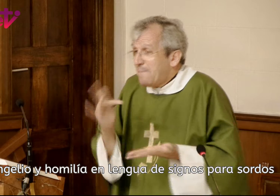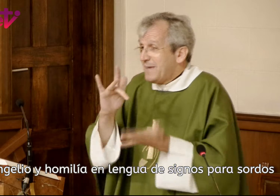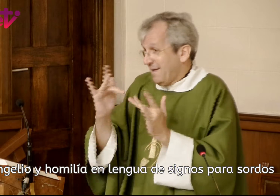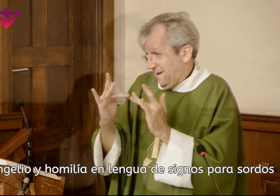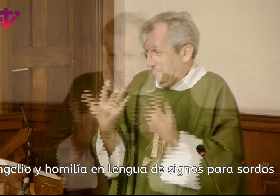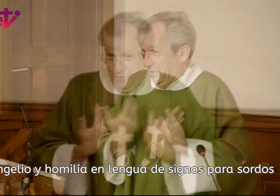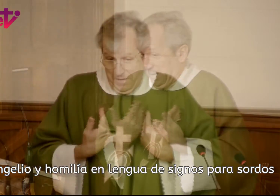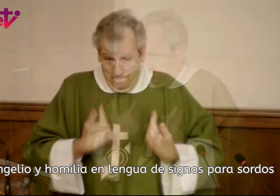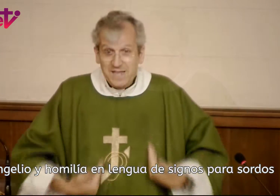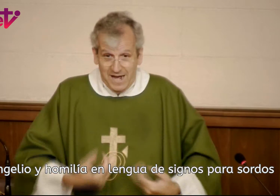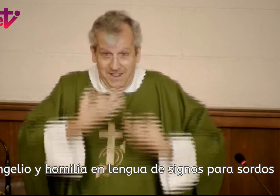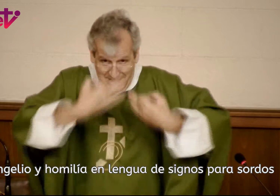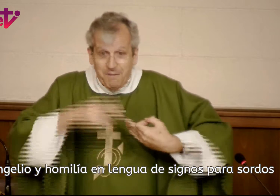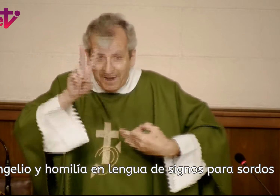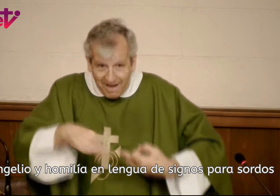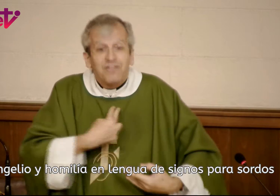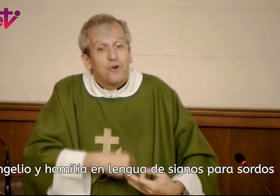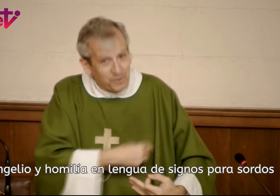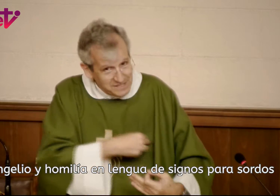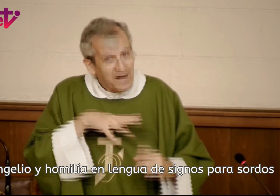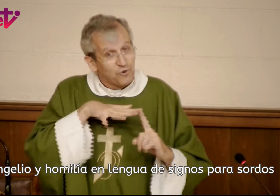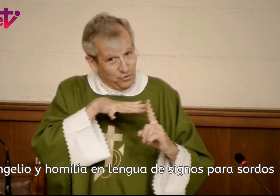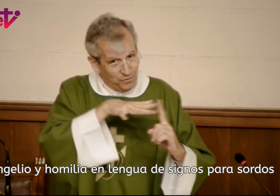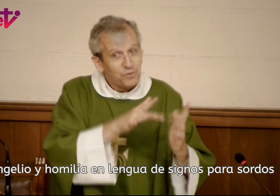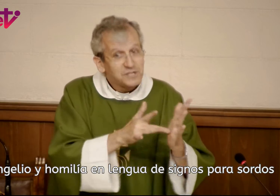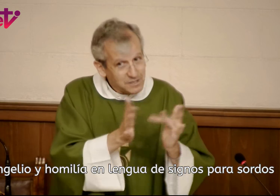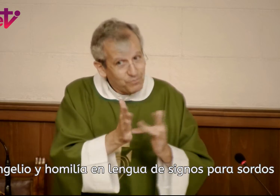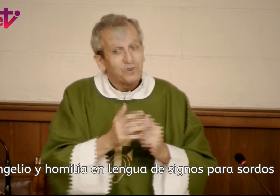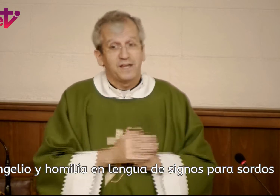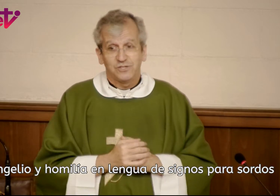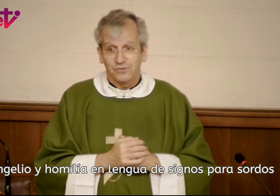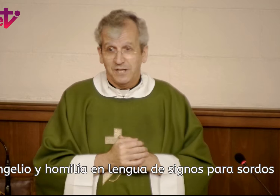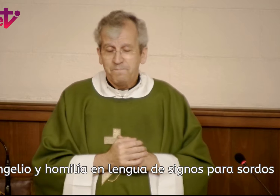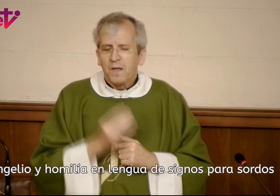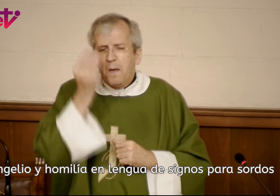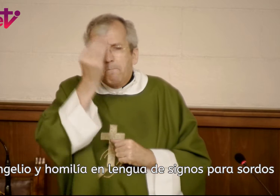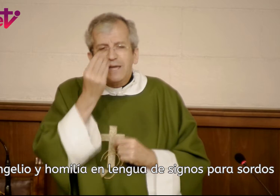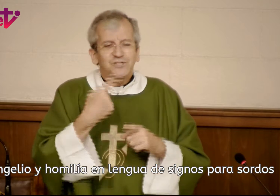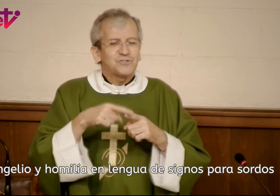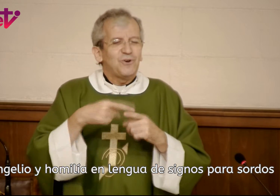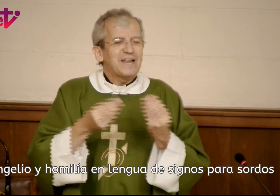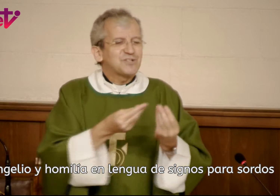mi vida de verdad como cristiano, como discípulo de Jesús? Pienso solo en las